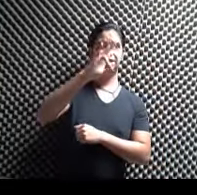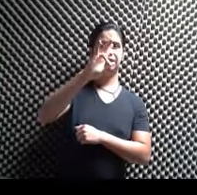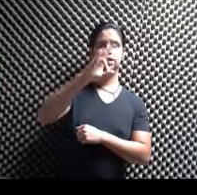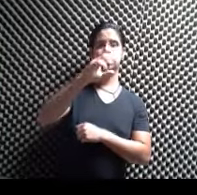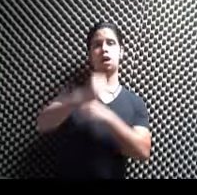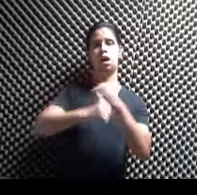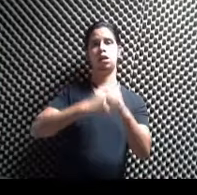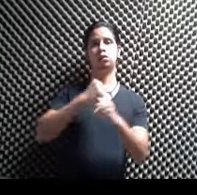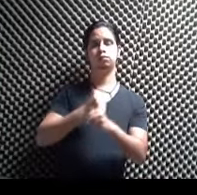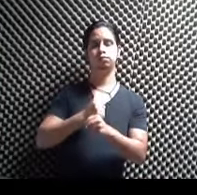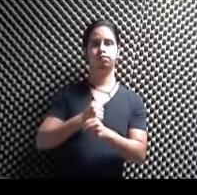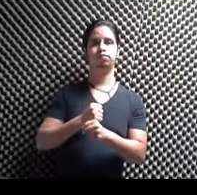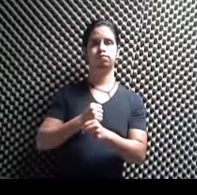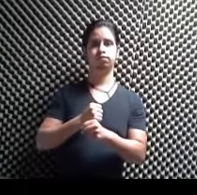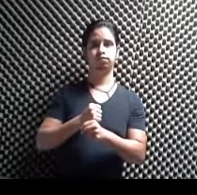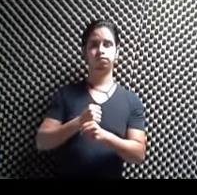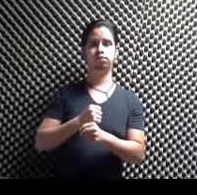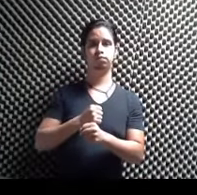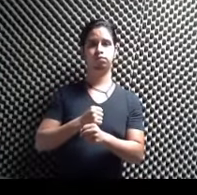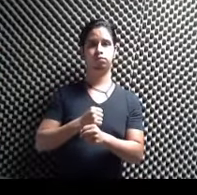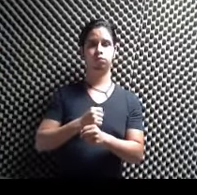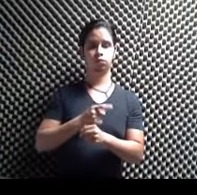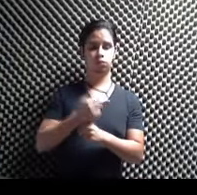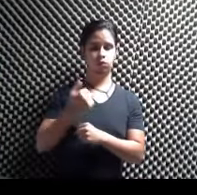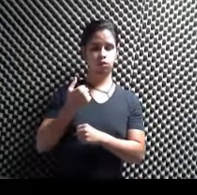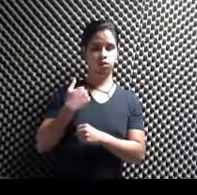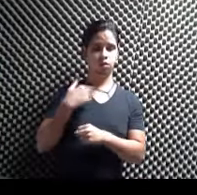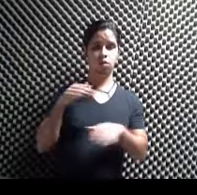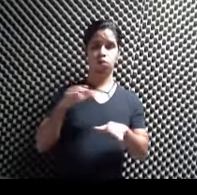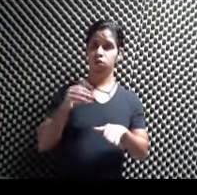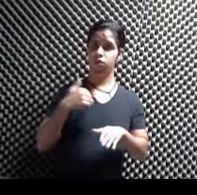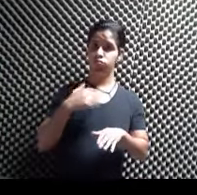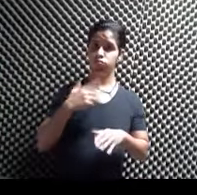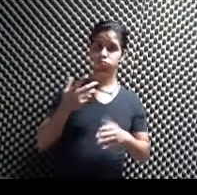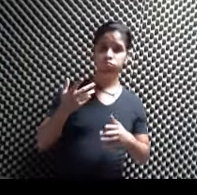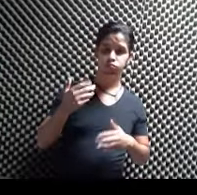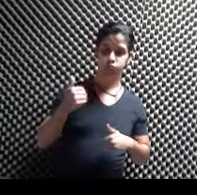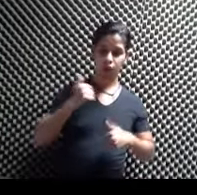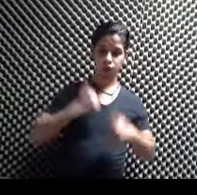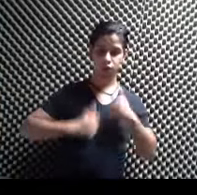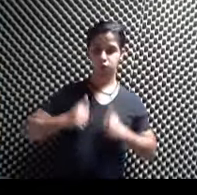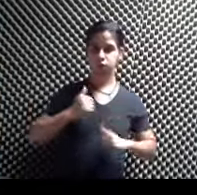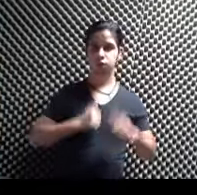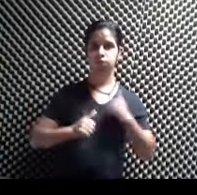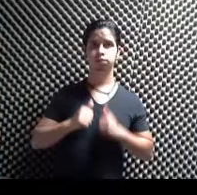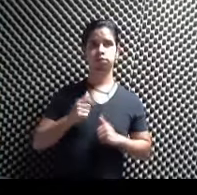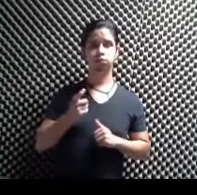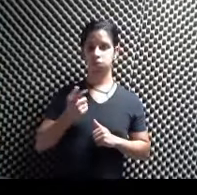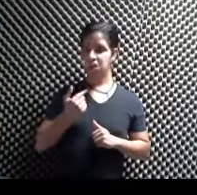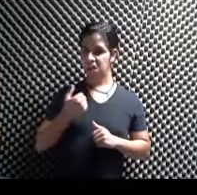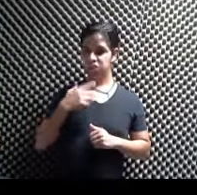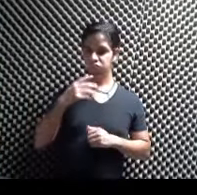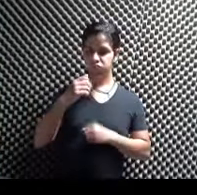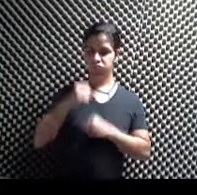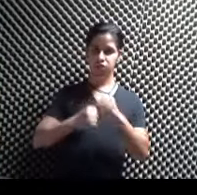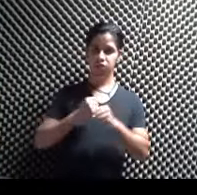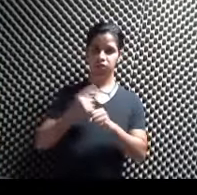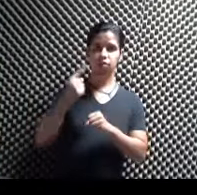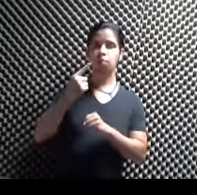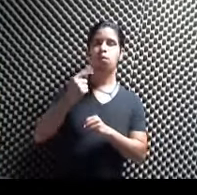¡Woo! 17 años. Tuvimos nuestra misa. Ya casi es adulto. Sí, el año que viene vamos a celebrar la mayoría de